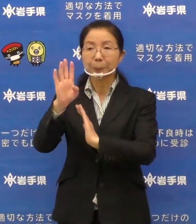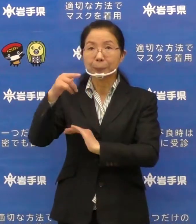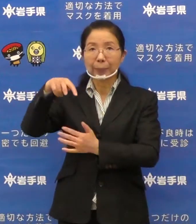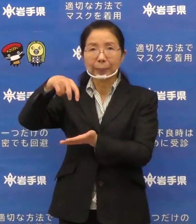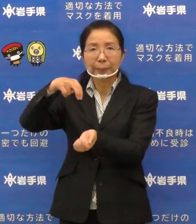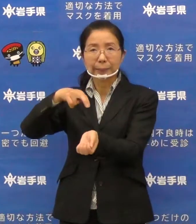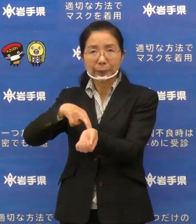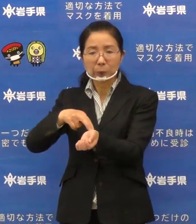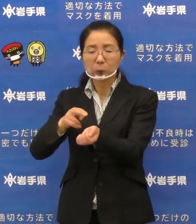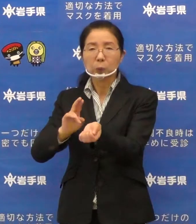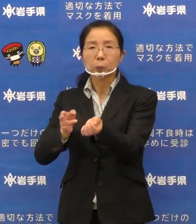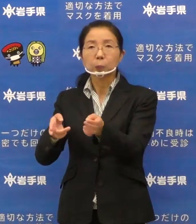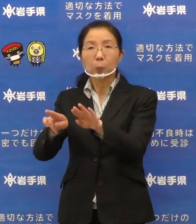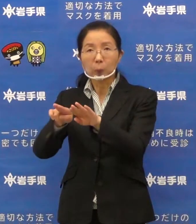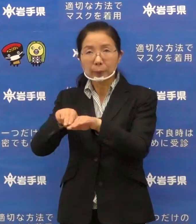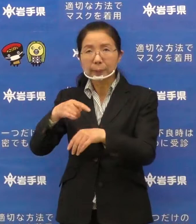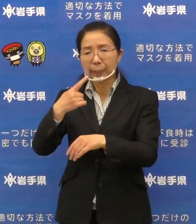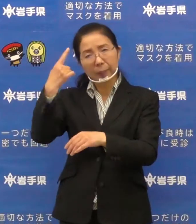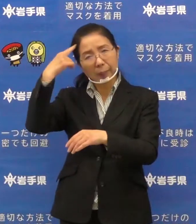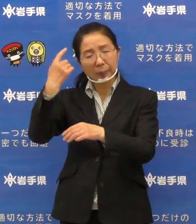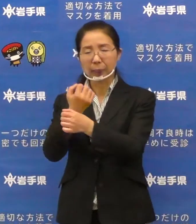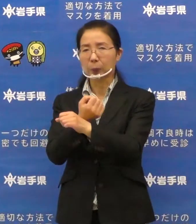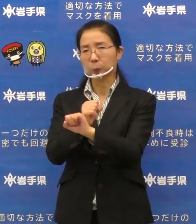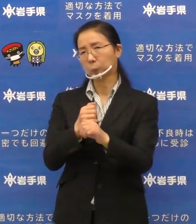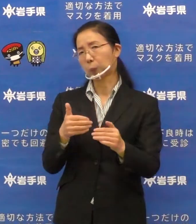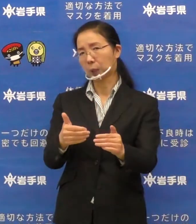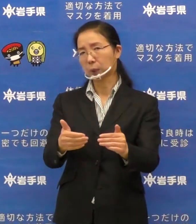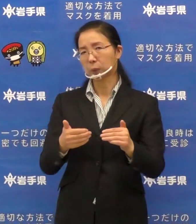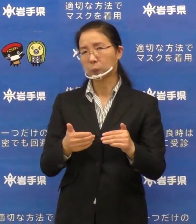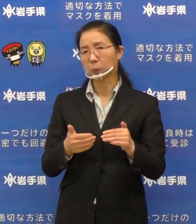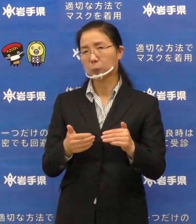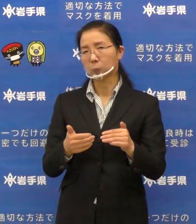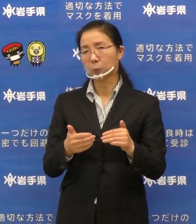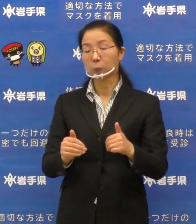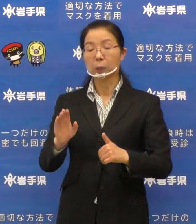において工夫し、まあ、県もこう